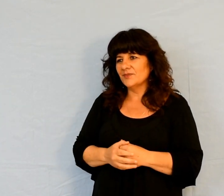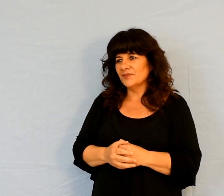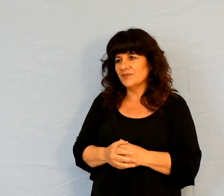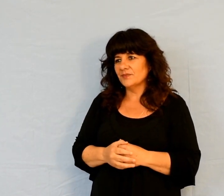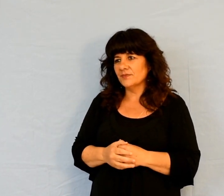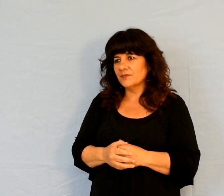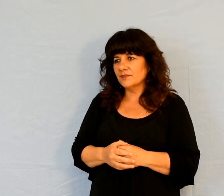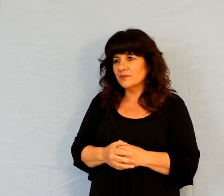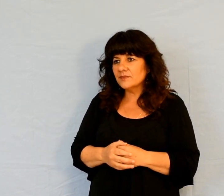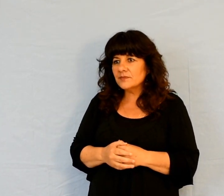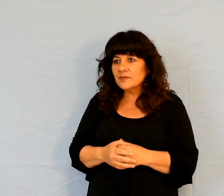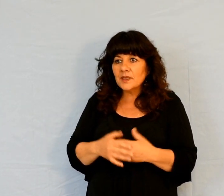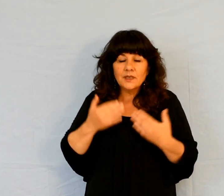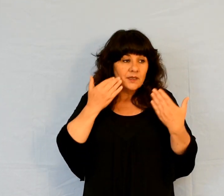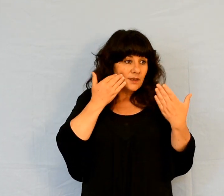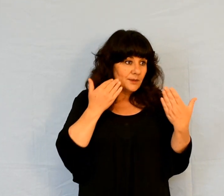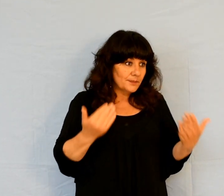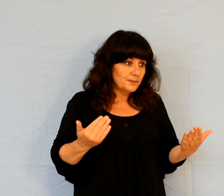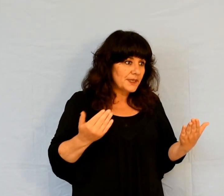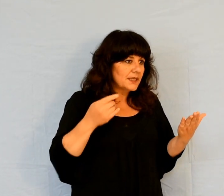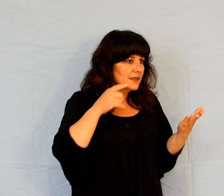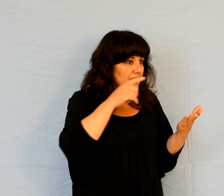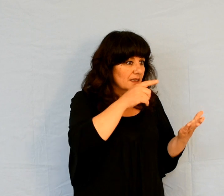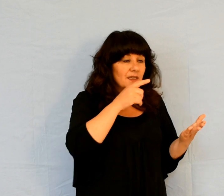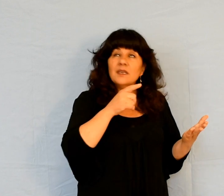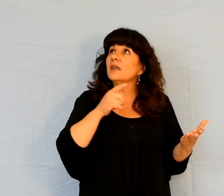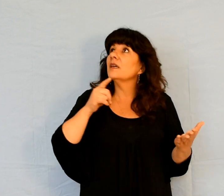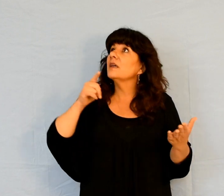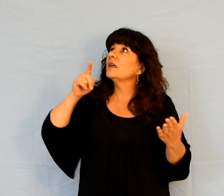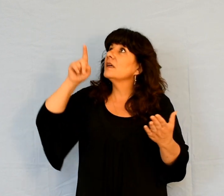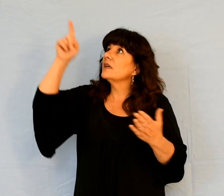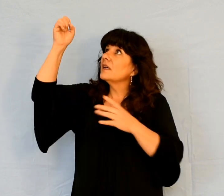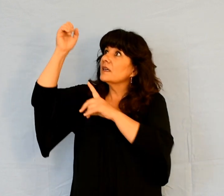Celui qui n'a pas l'Esprit du Christ ne lui appartient pas.